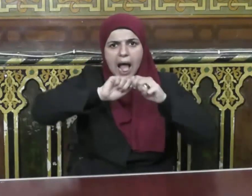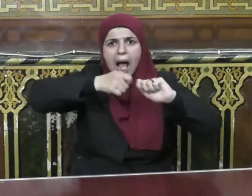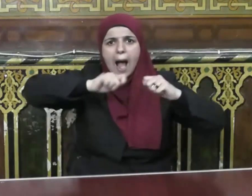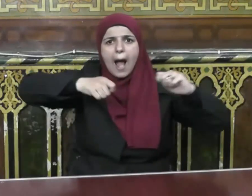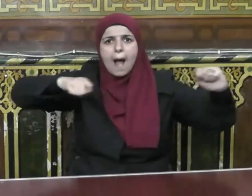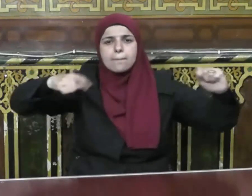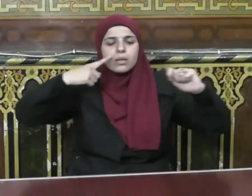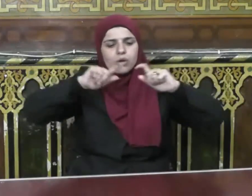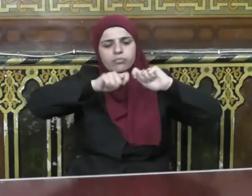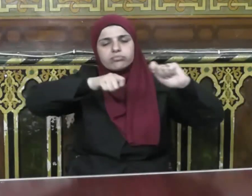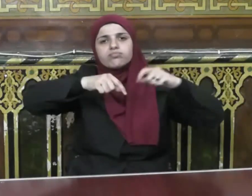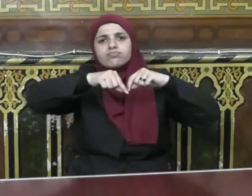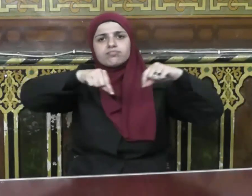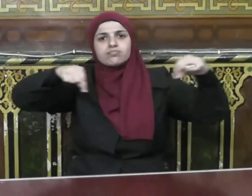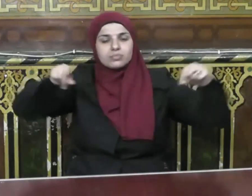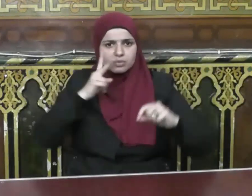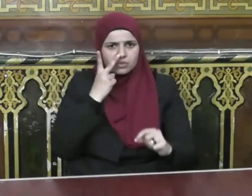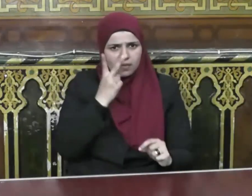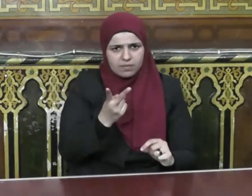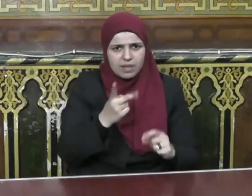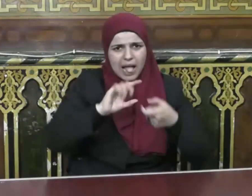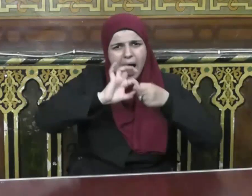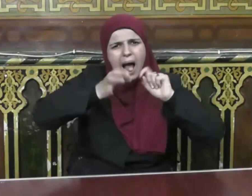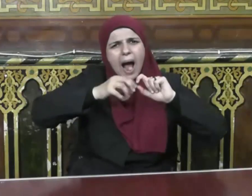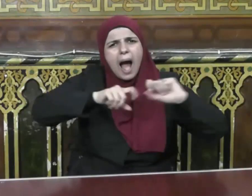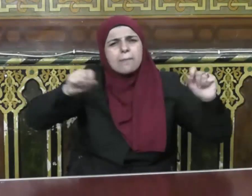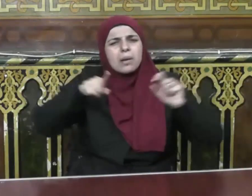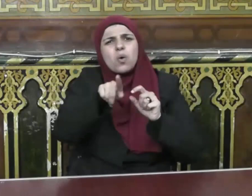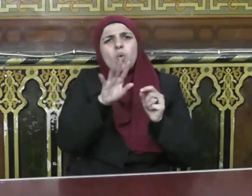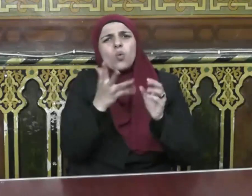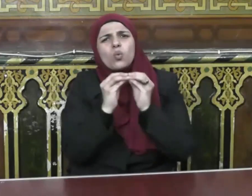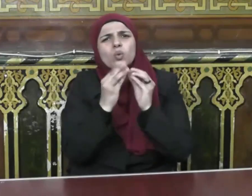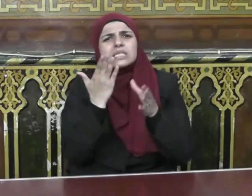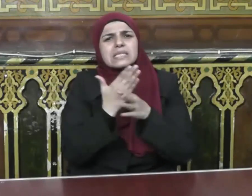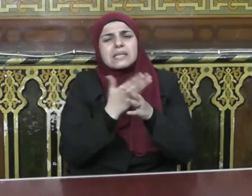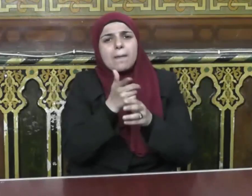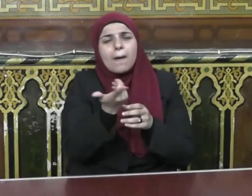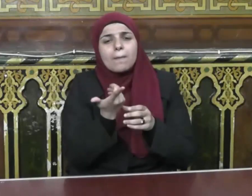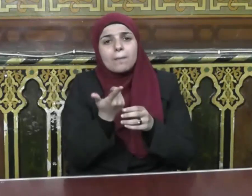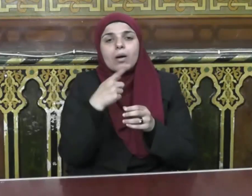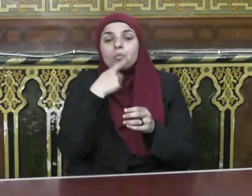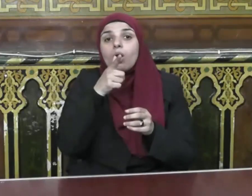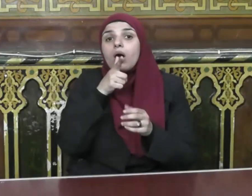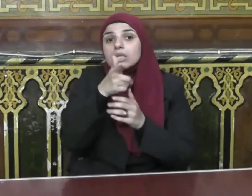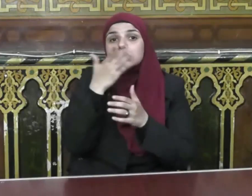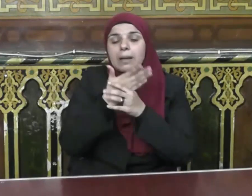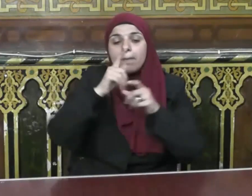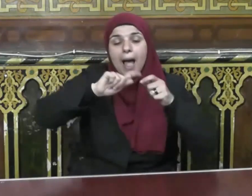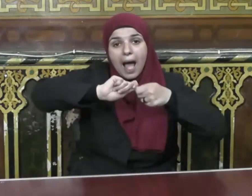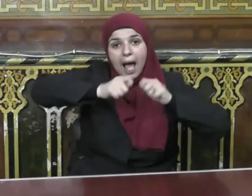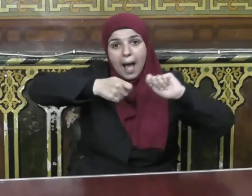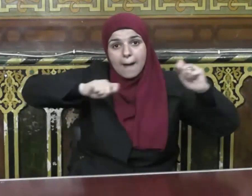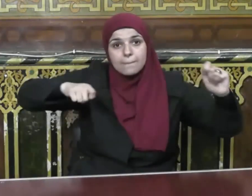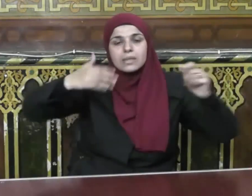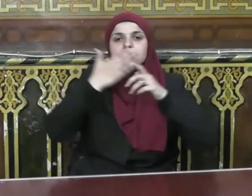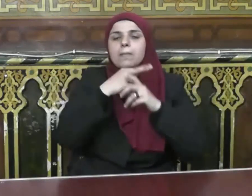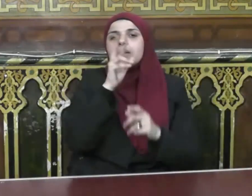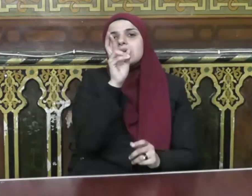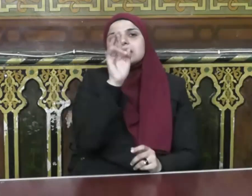بين الساريتين، فقال: ما هذا الحبل؟ قالوا: هذا حبل لزينب،